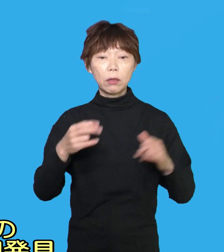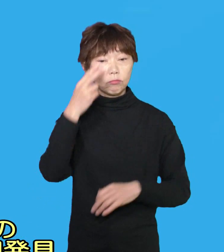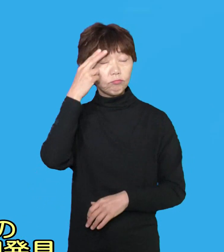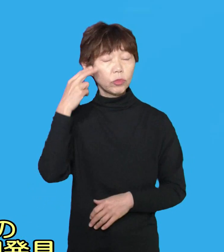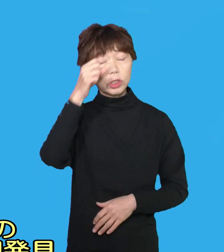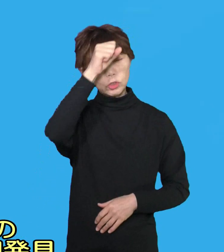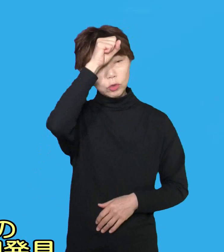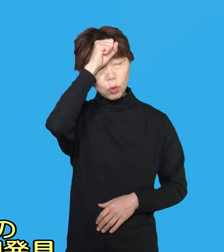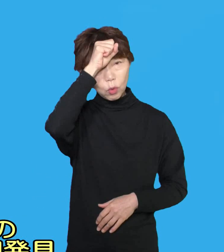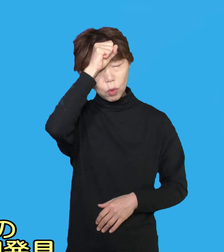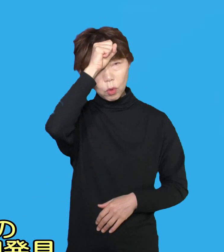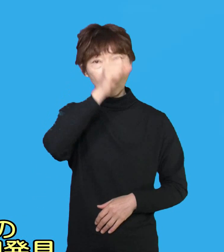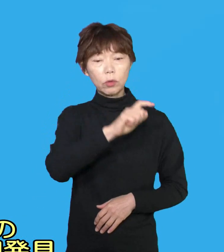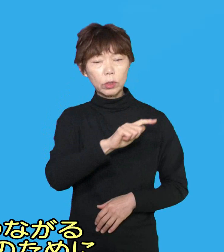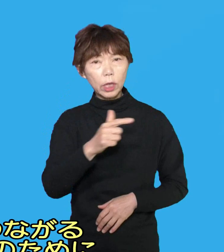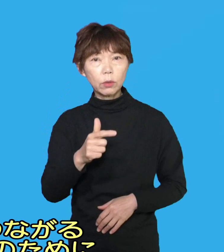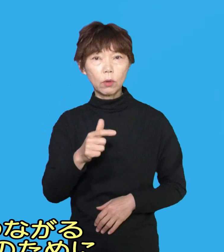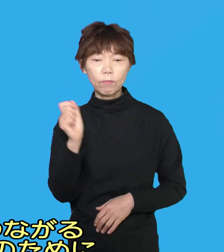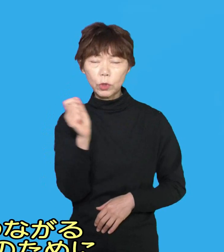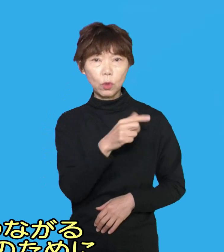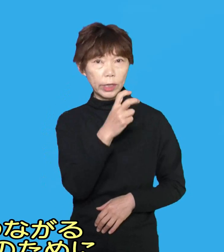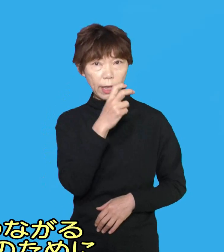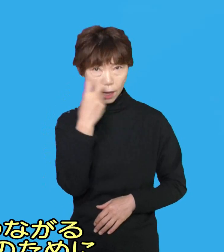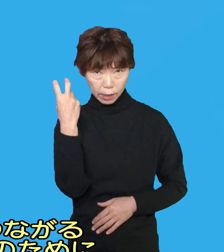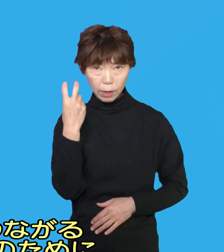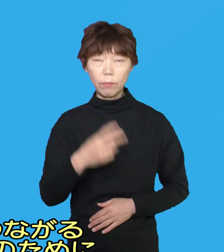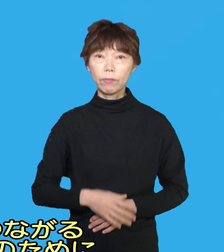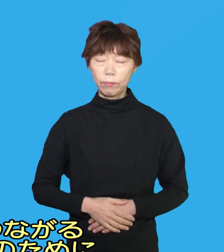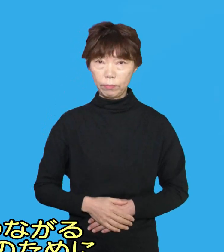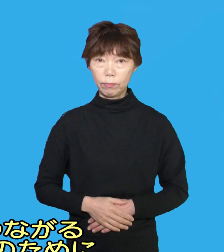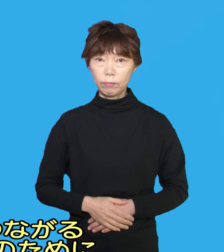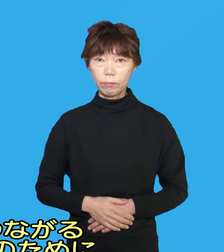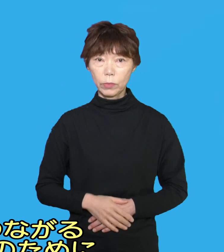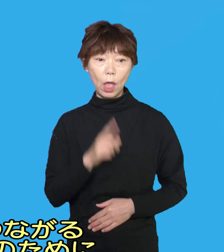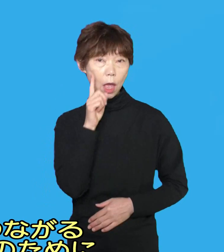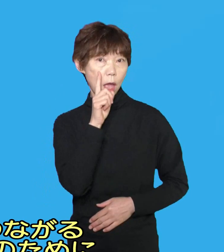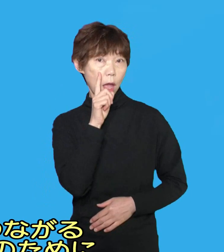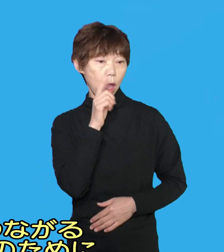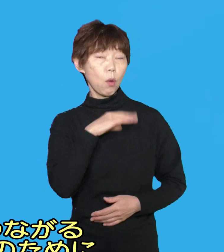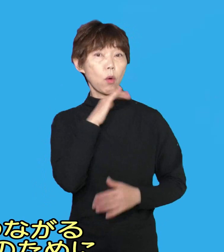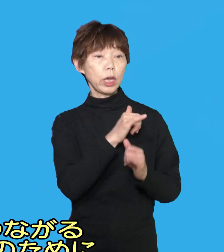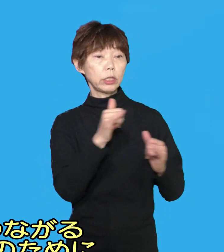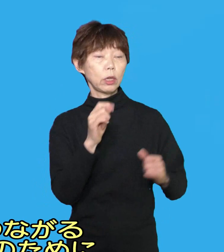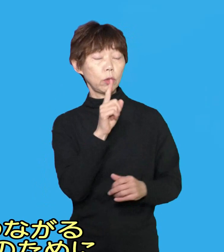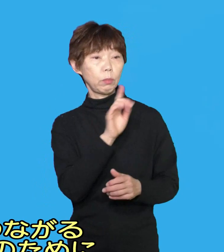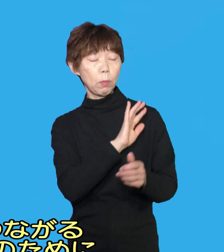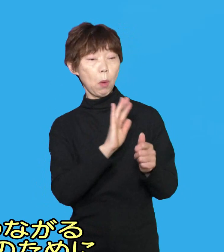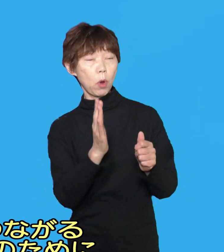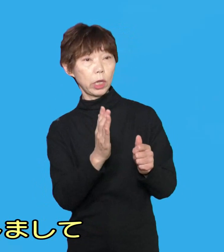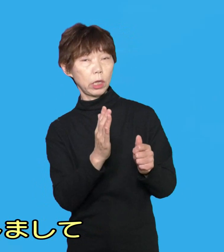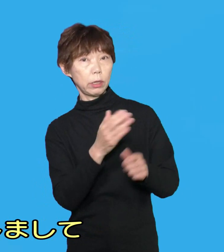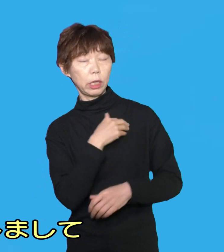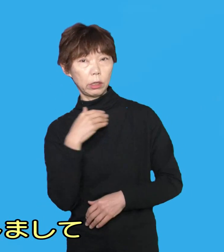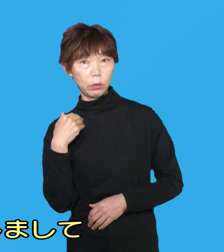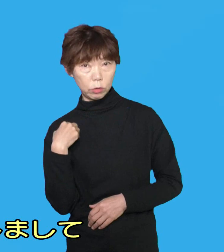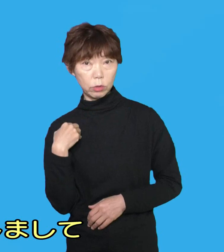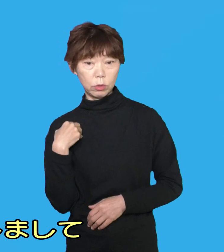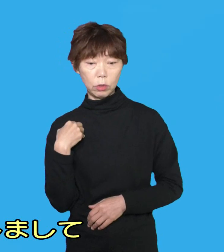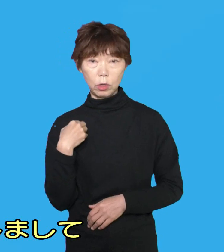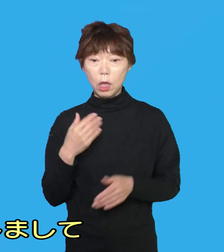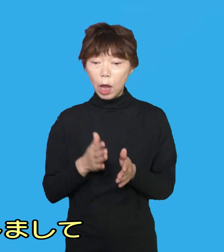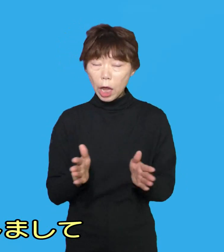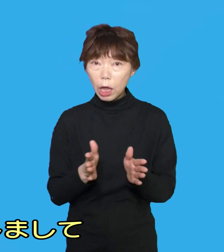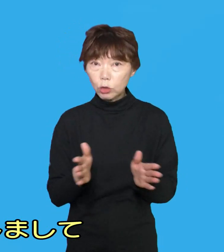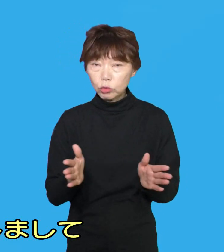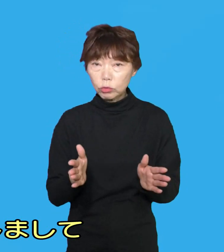高齢者の認知症などの早期発見、そして見守りにつながる近未来技術の開発のために大阪大学と